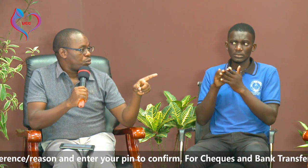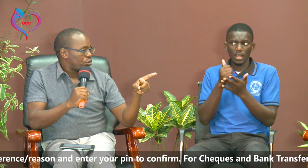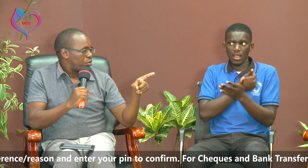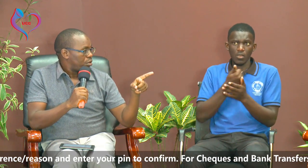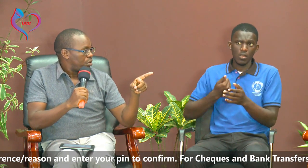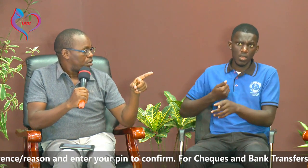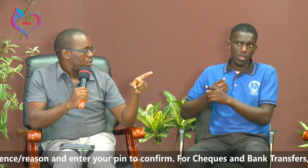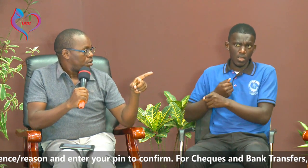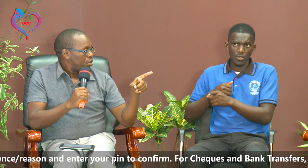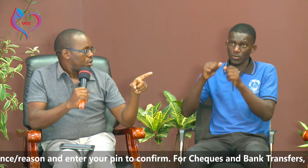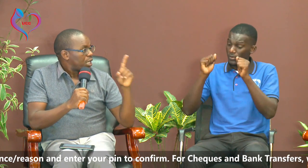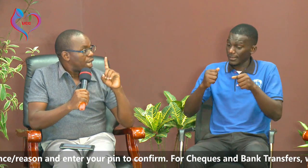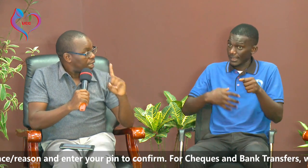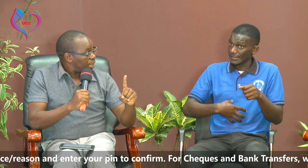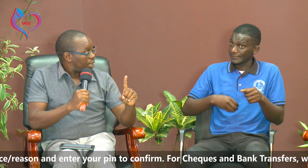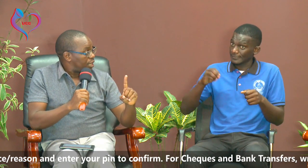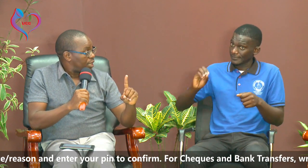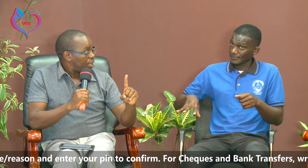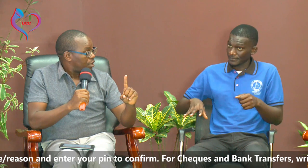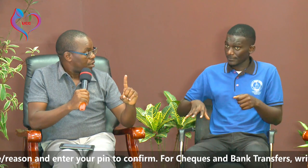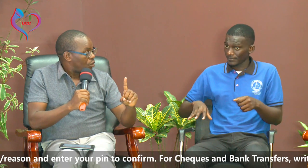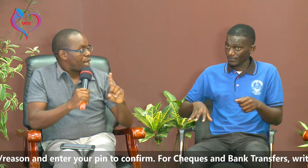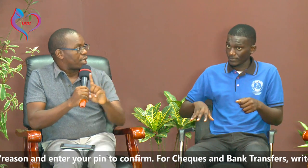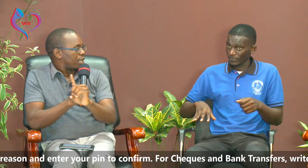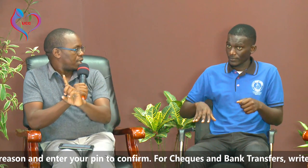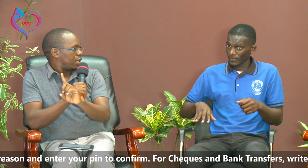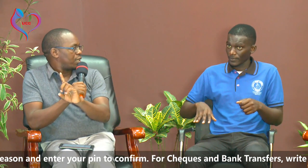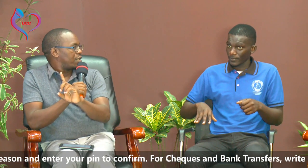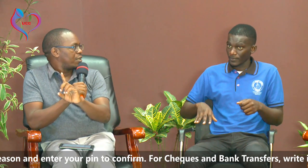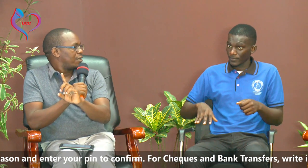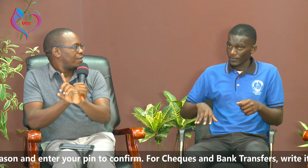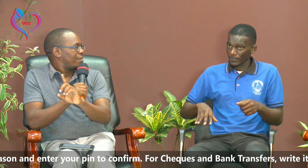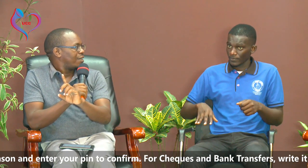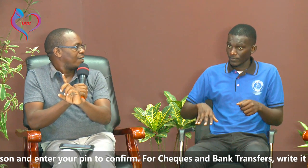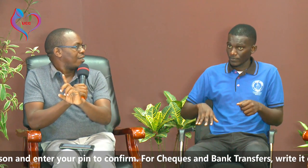olubuto. Nga agenderedde obanga tagenderedde.